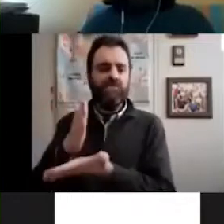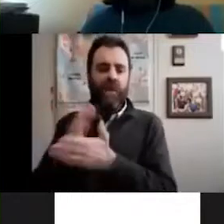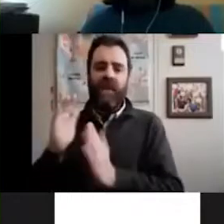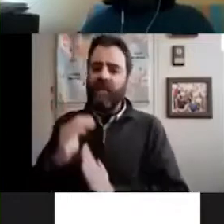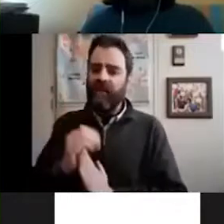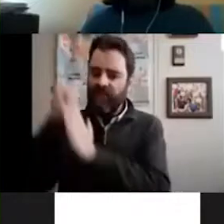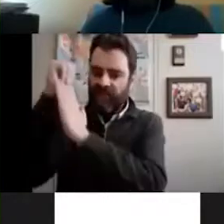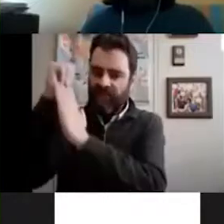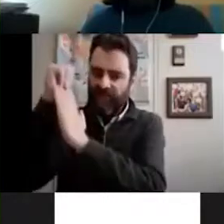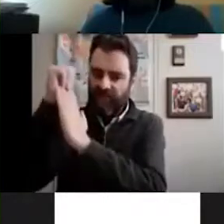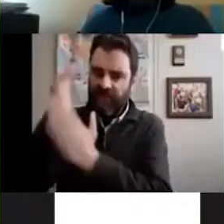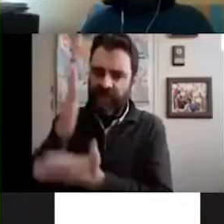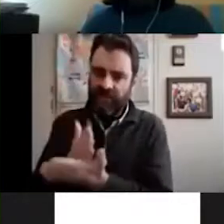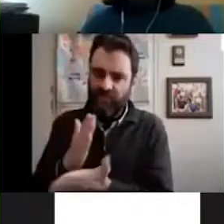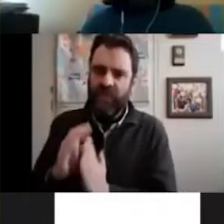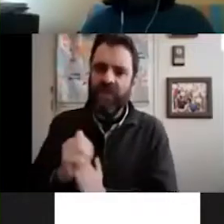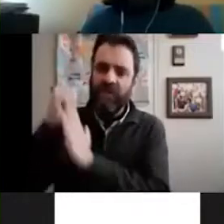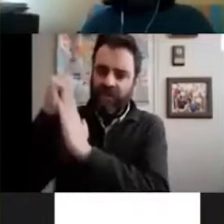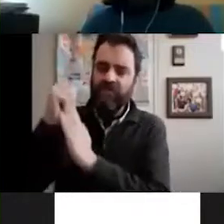fondos que se nos entregan,